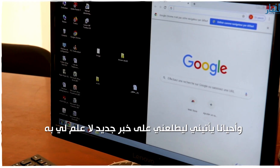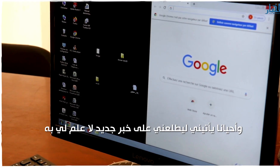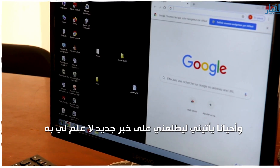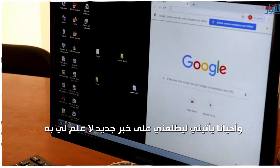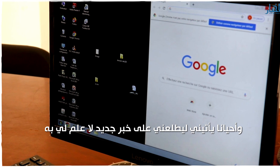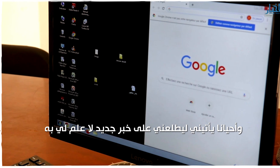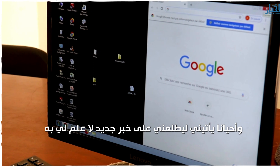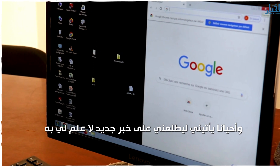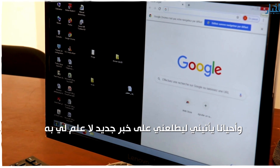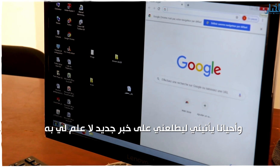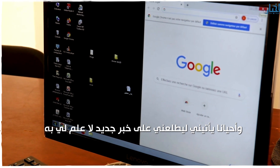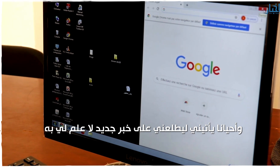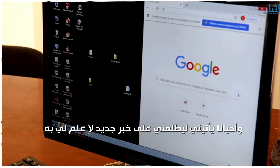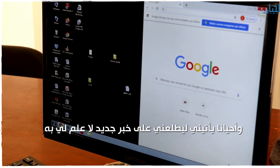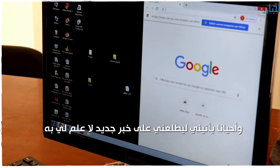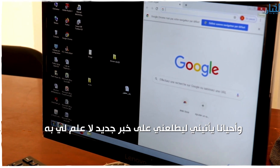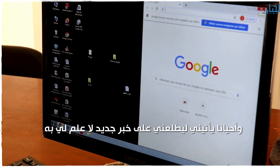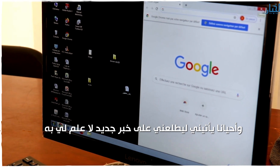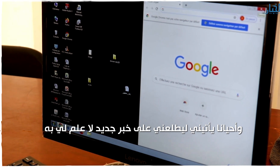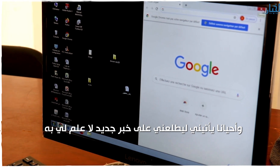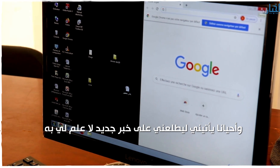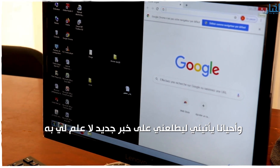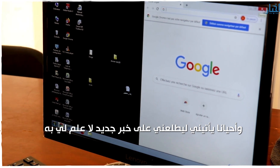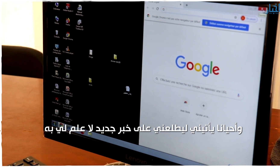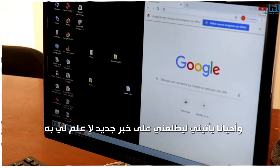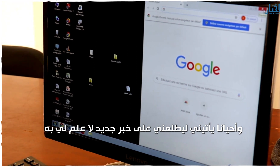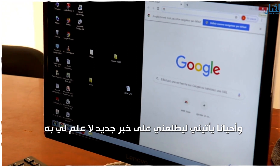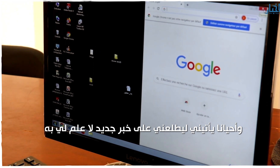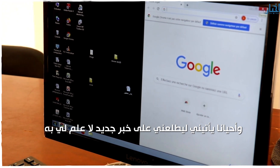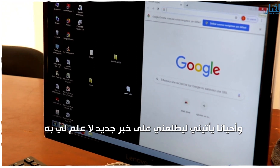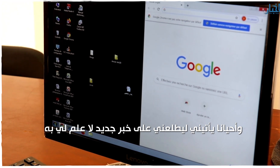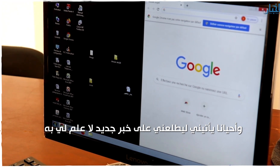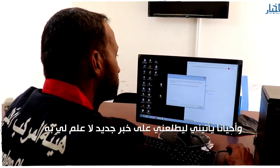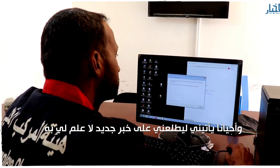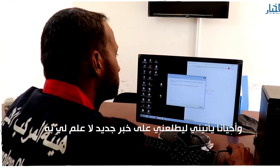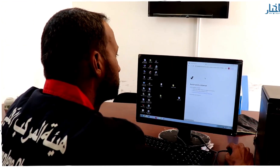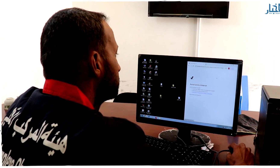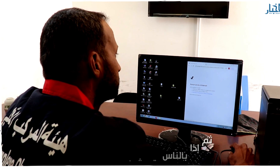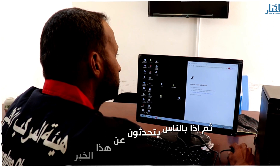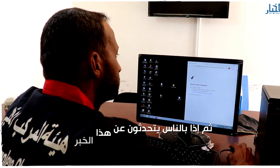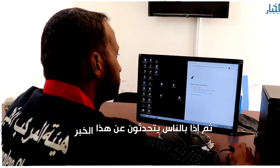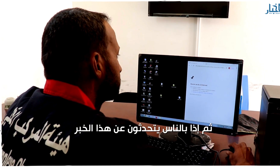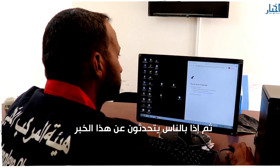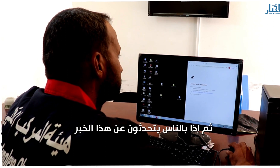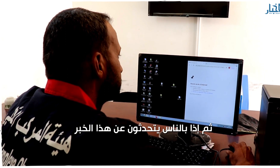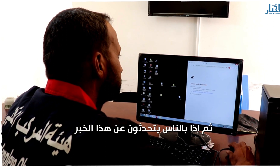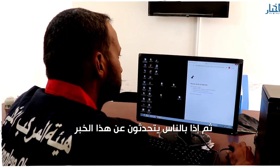يخلق ما كان يتم انا قاعد هو قاعد انا ما نحس به يسمع مولي يرتد مولي ناس ما يسمع كذا